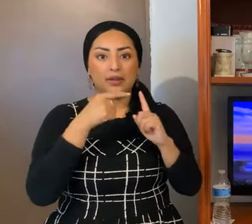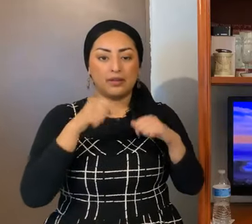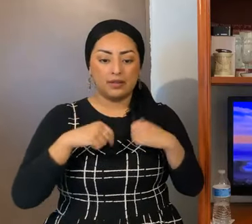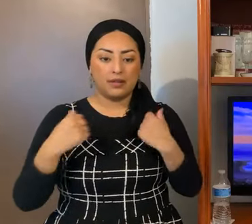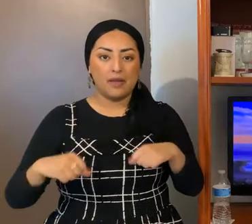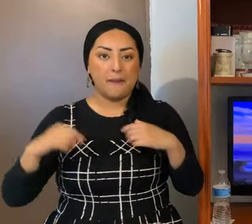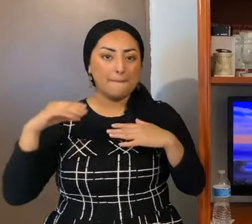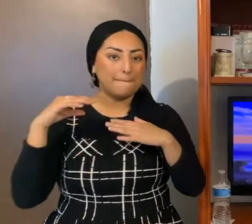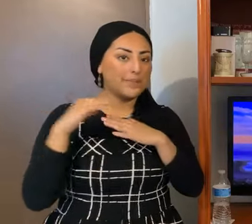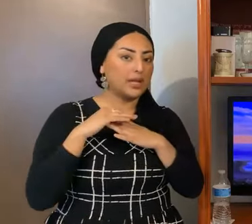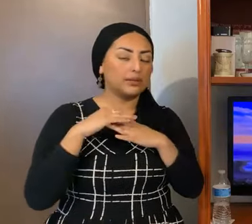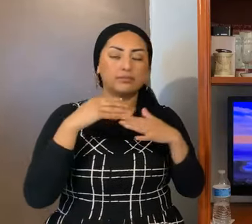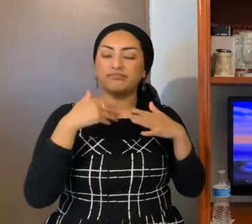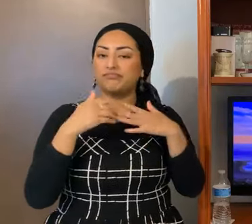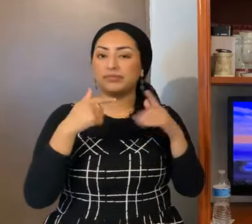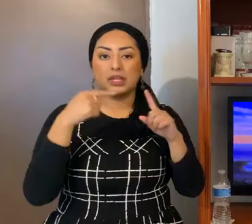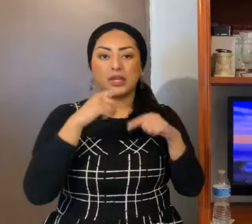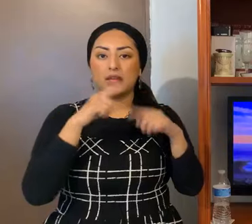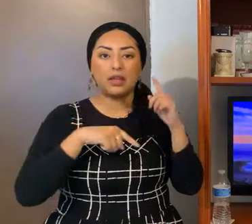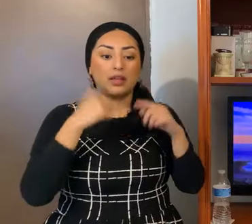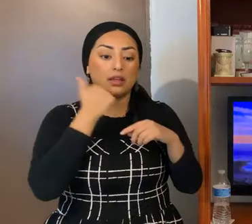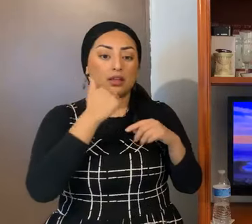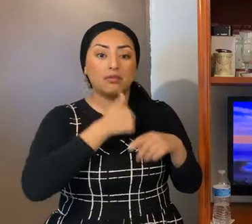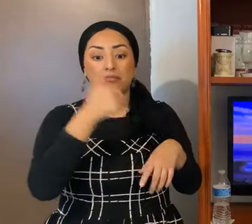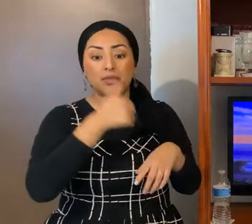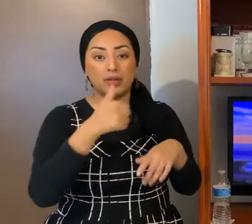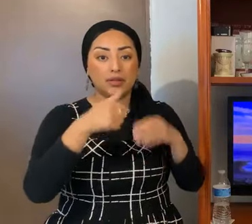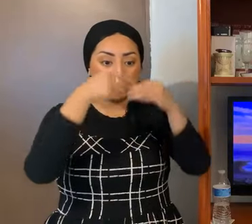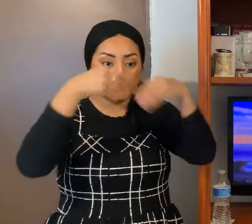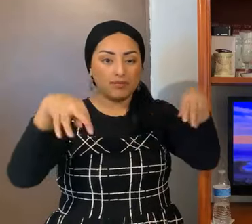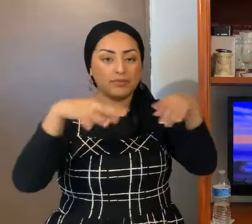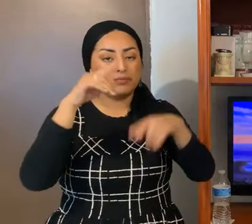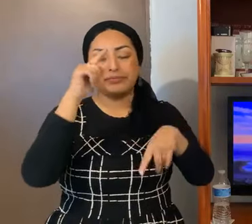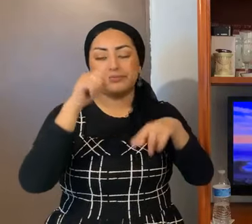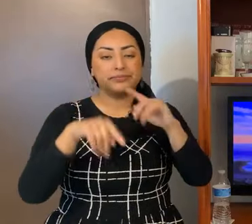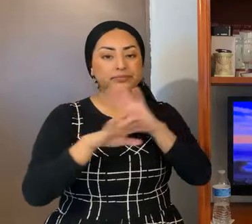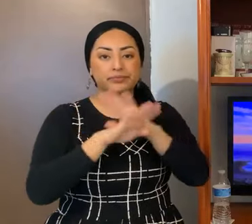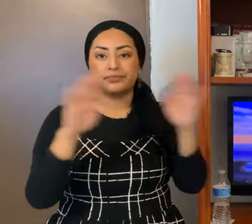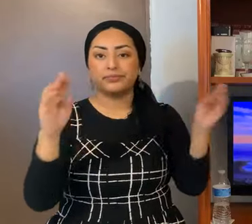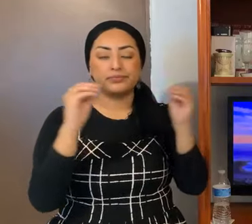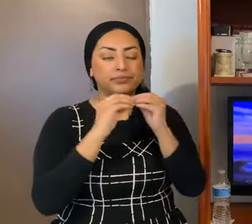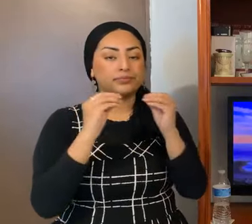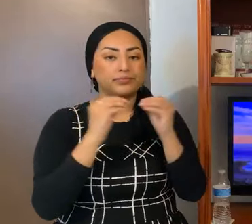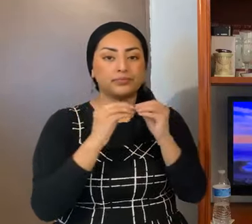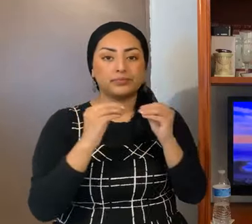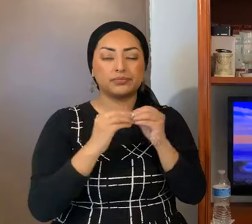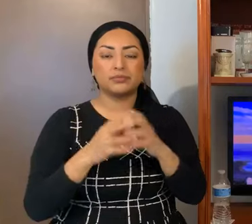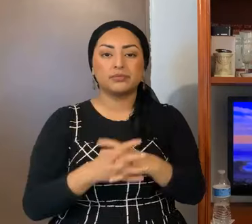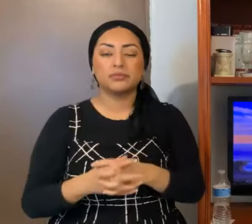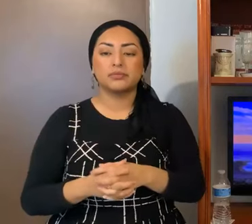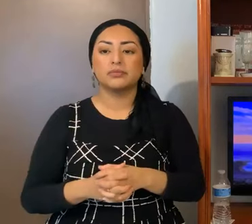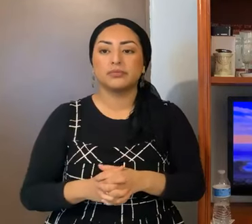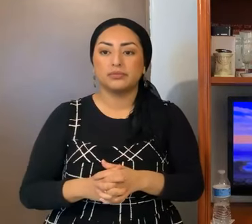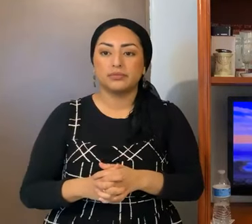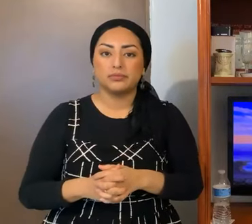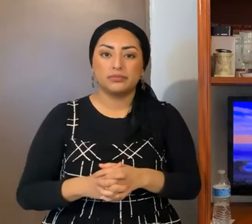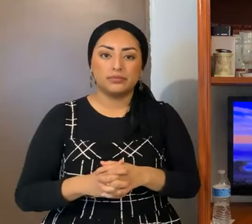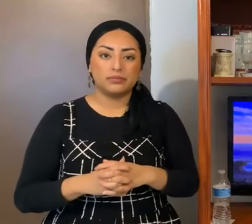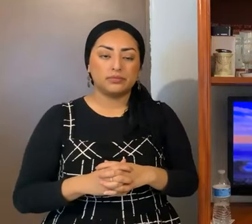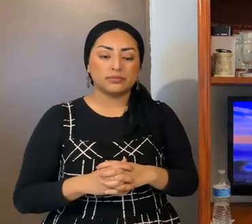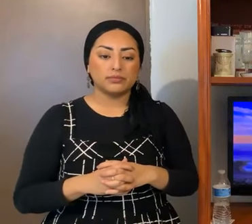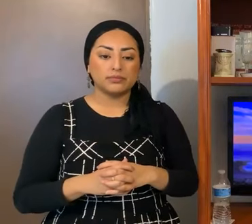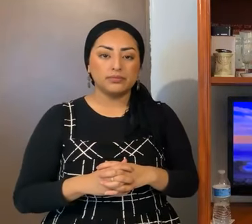ese momento, por así decirlo, en el Mishkan. Él no iba a poder entrar al Mishkan, al lugar